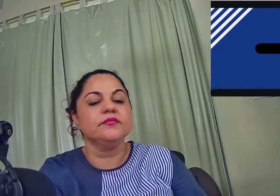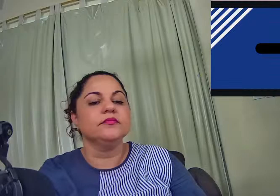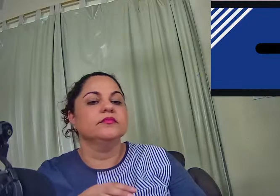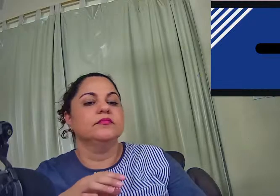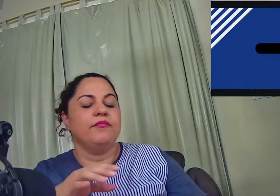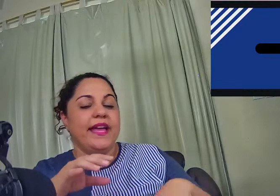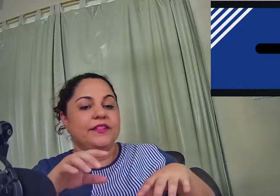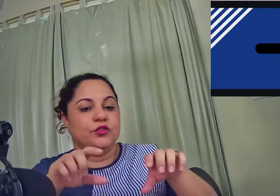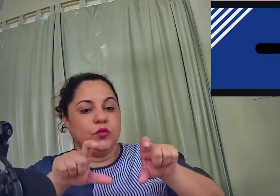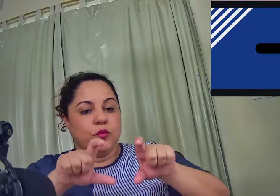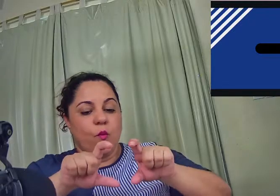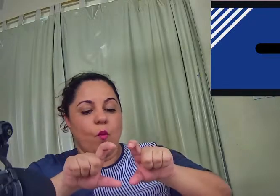Médio.